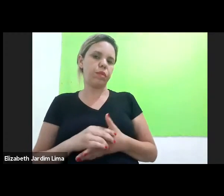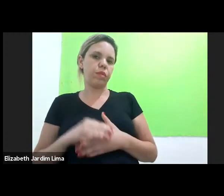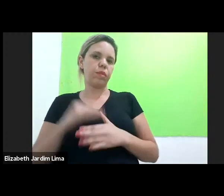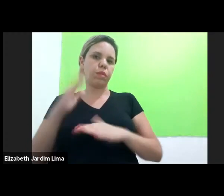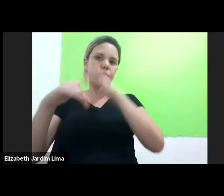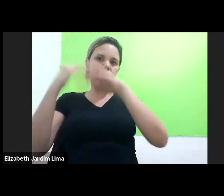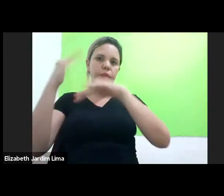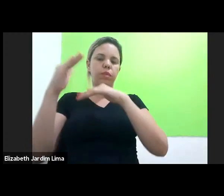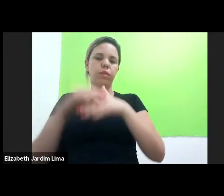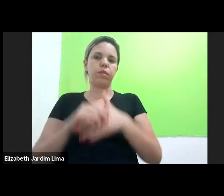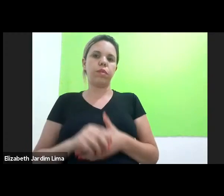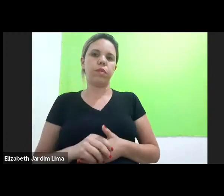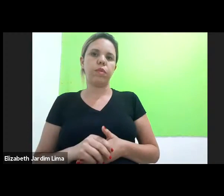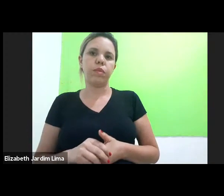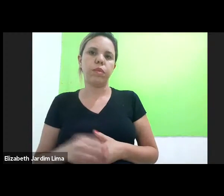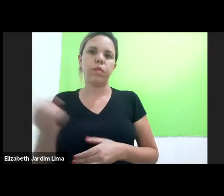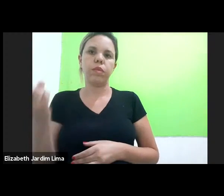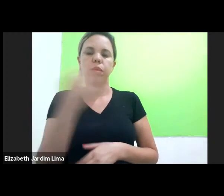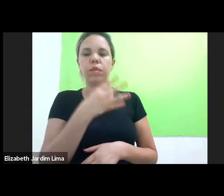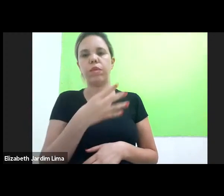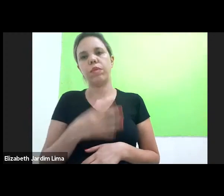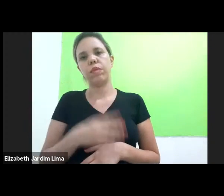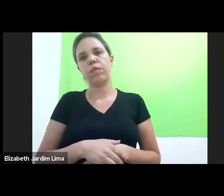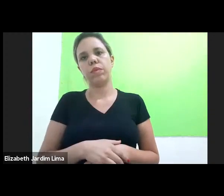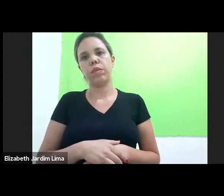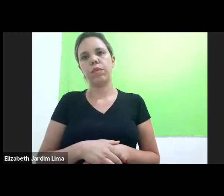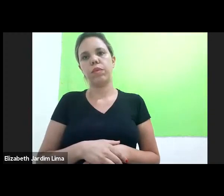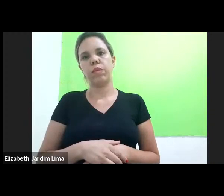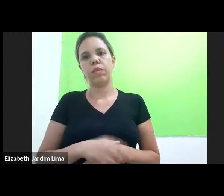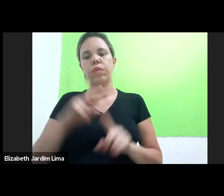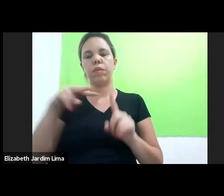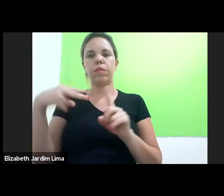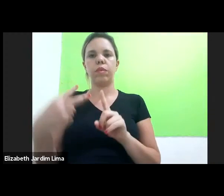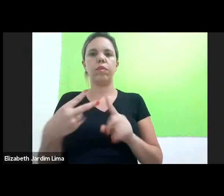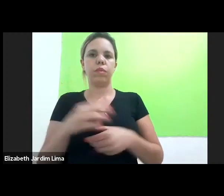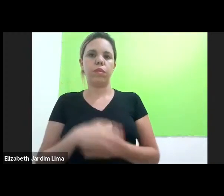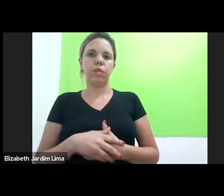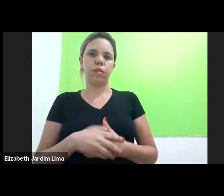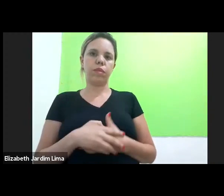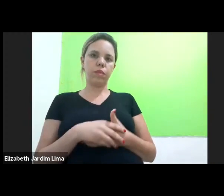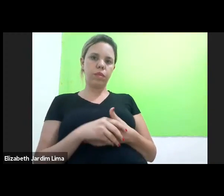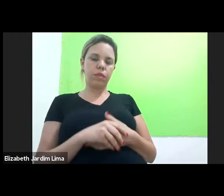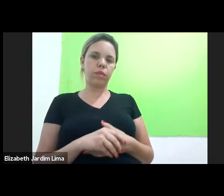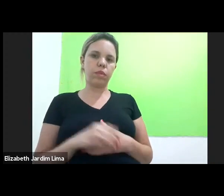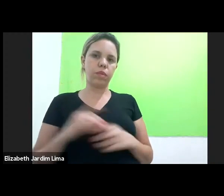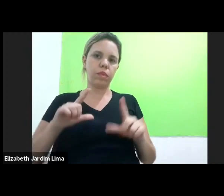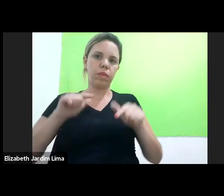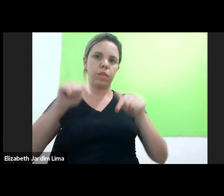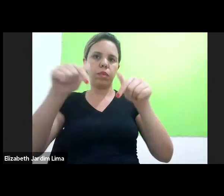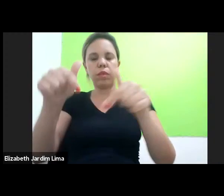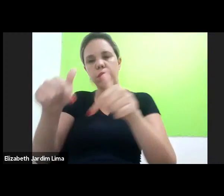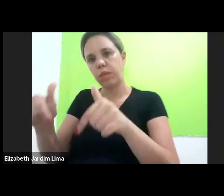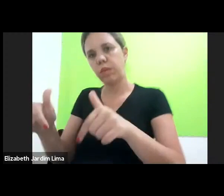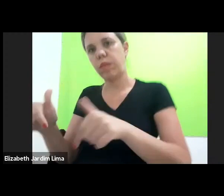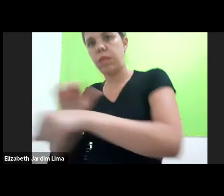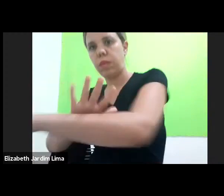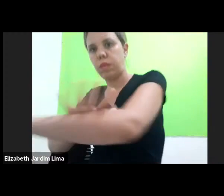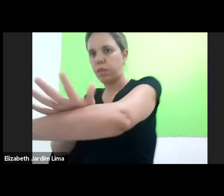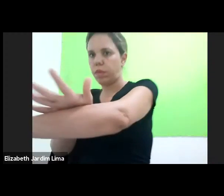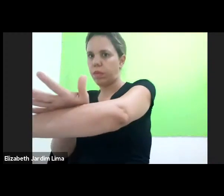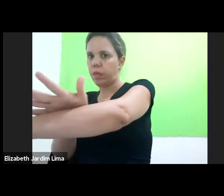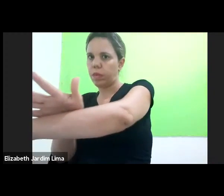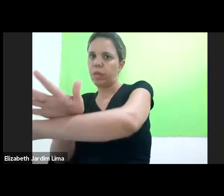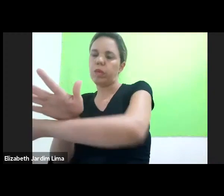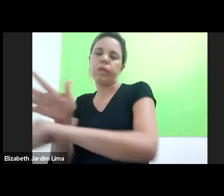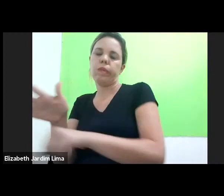construção de novas, vamos dizer assim, de nova perspectiva do enfrentamento, né, ao racismo